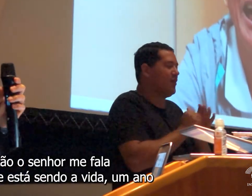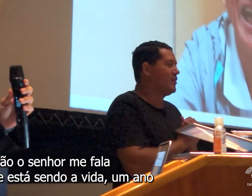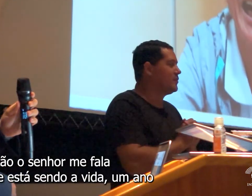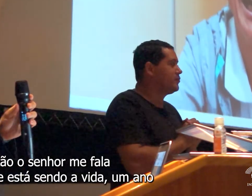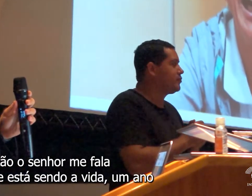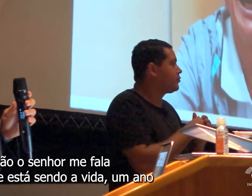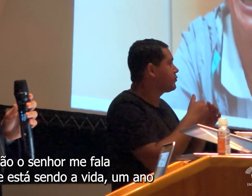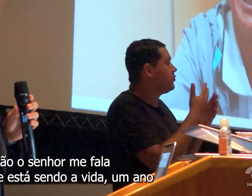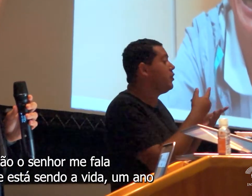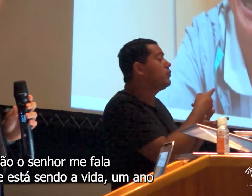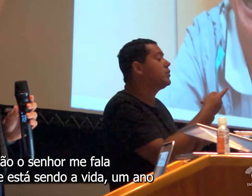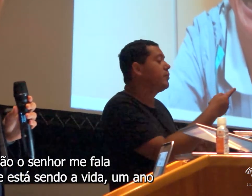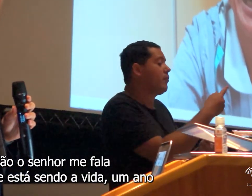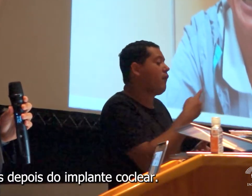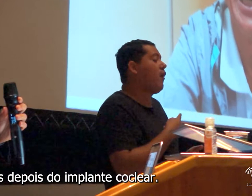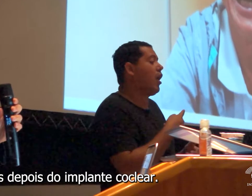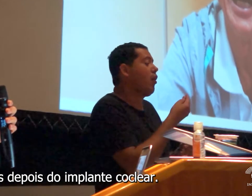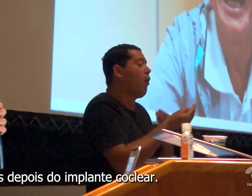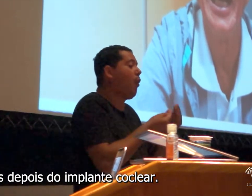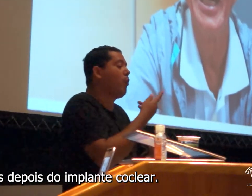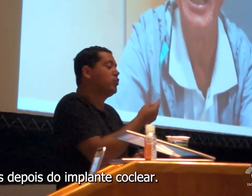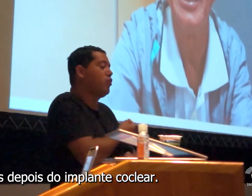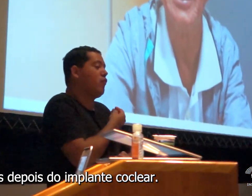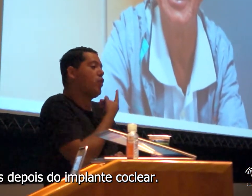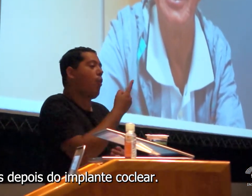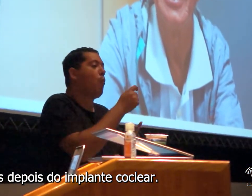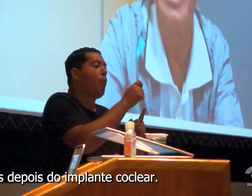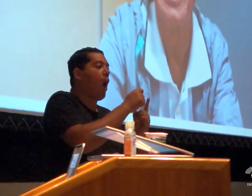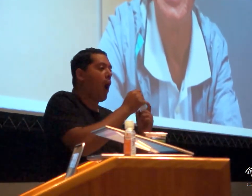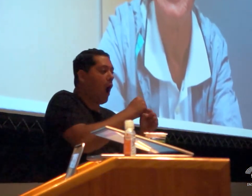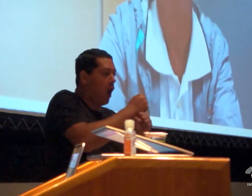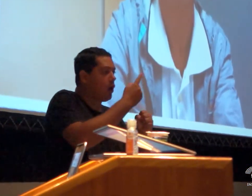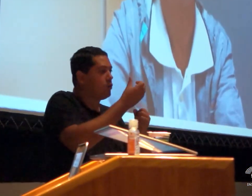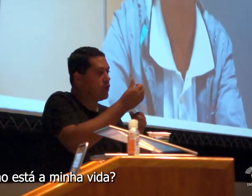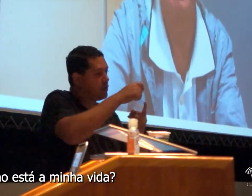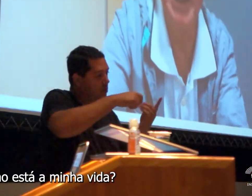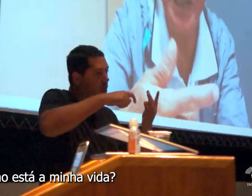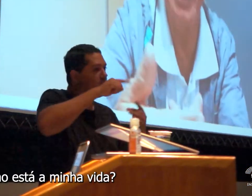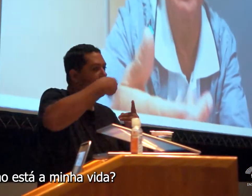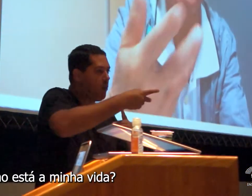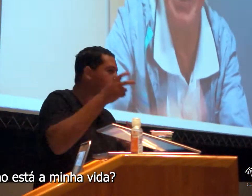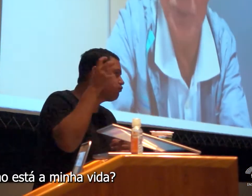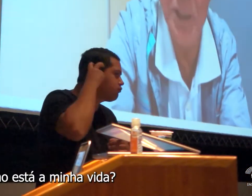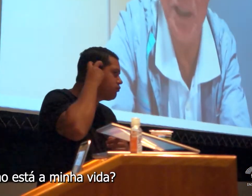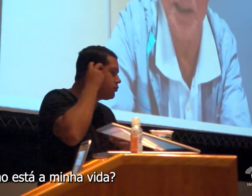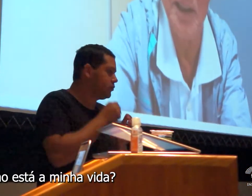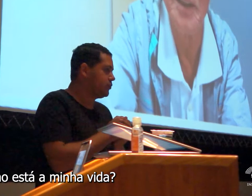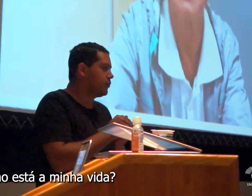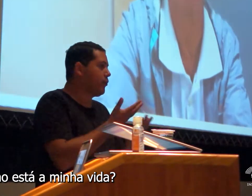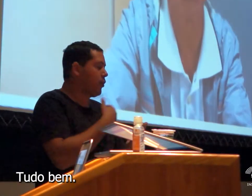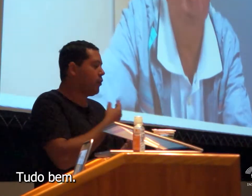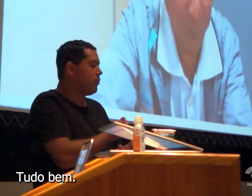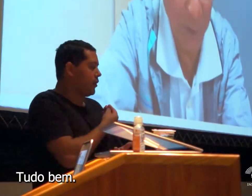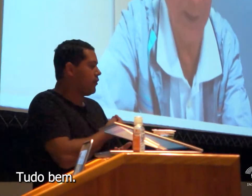fala como é que está sendo a vida 1 ano e 6 meses depois do implante coclear. Como é que está a minha vida?